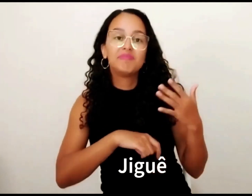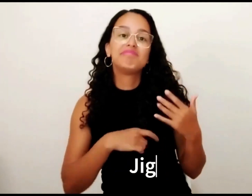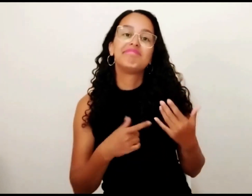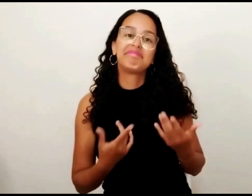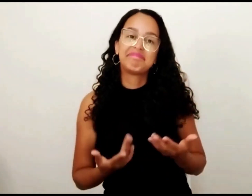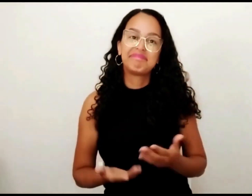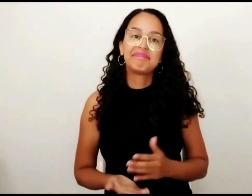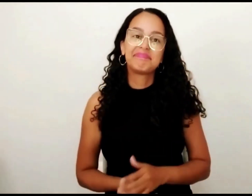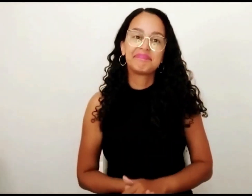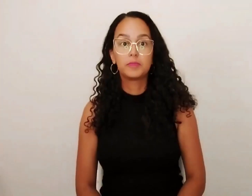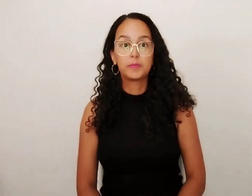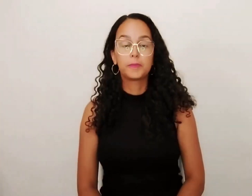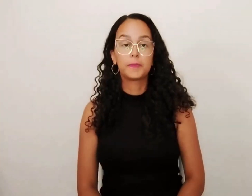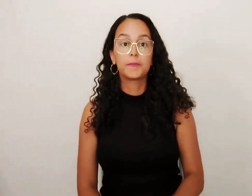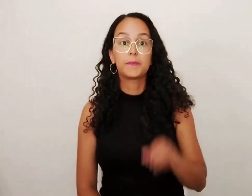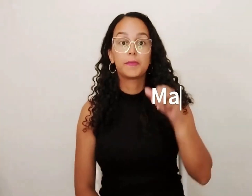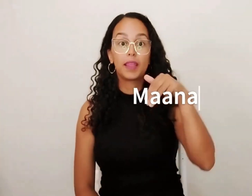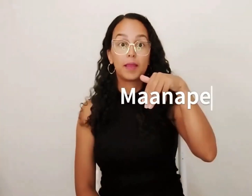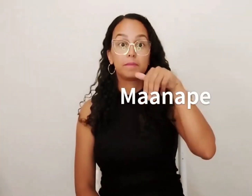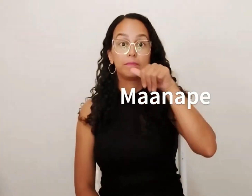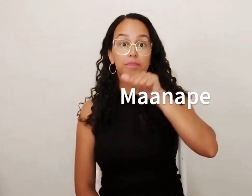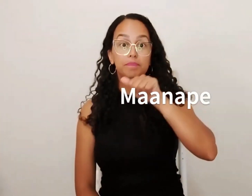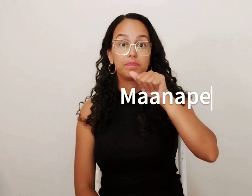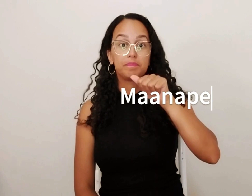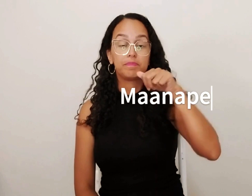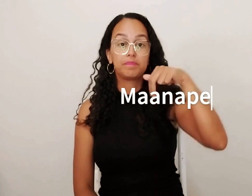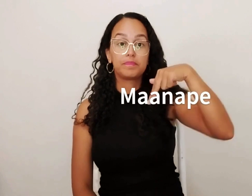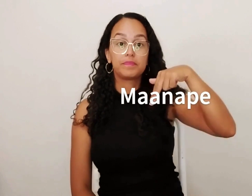É o irmão mais velho de Macunaíma.